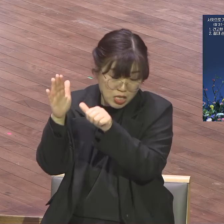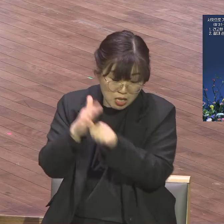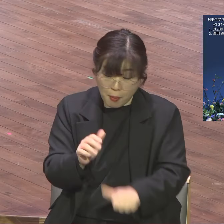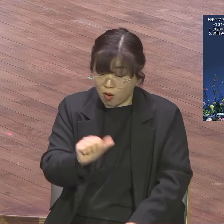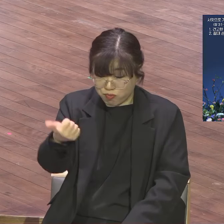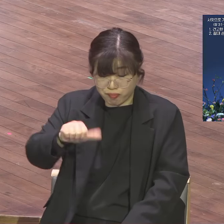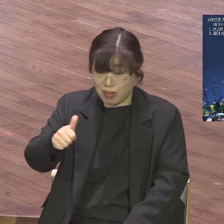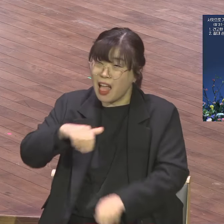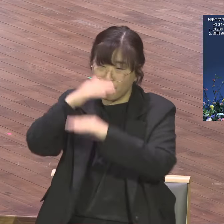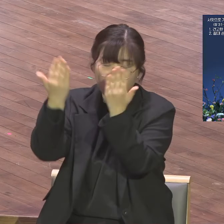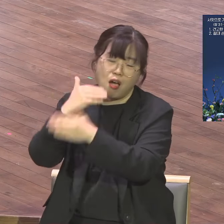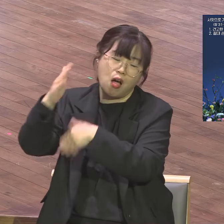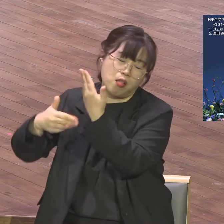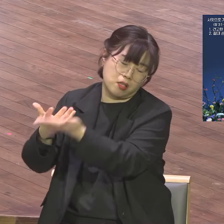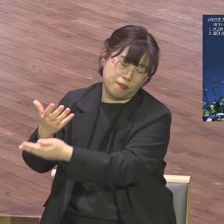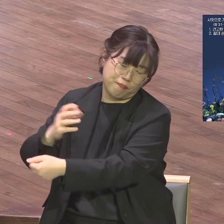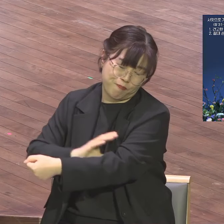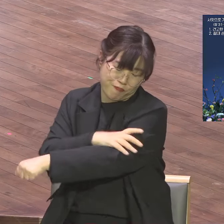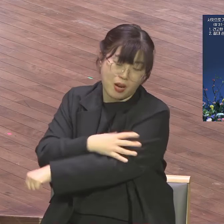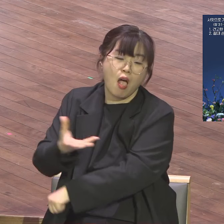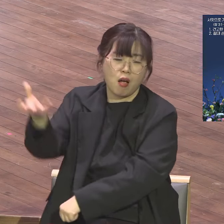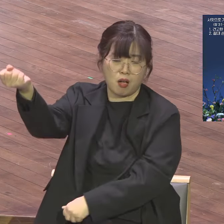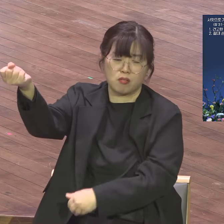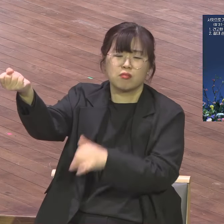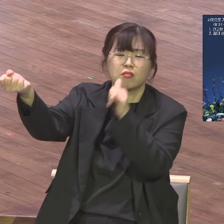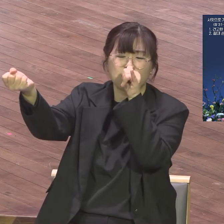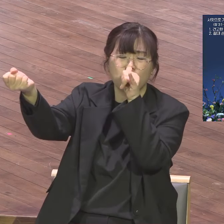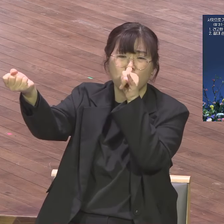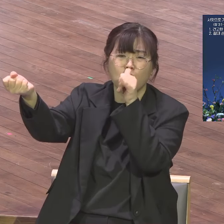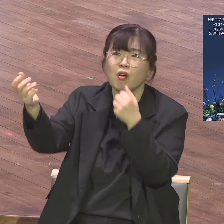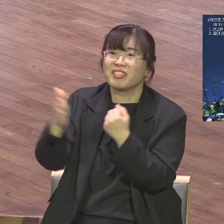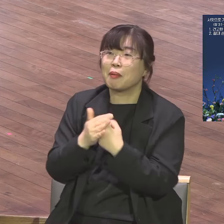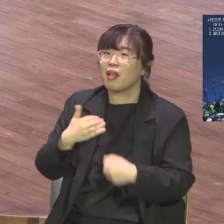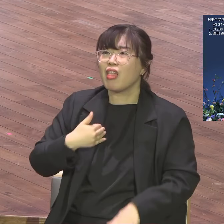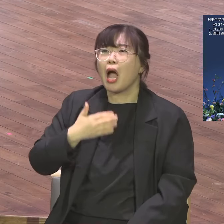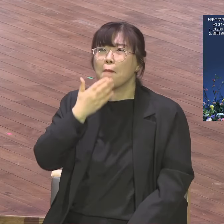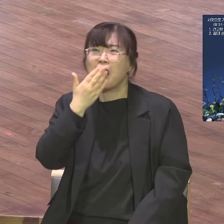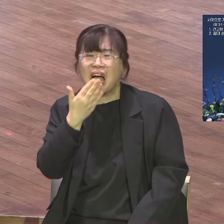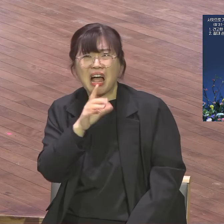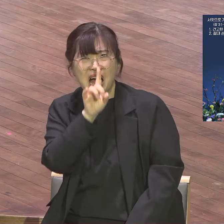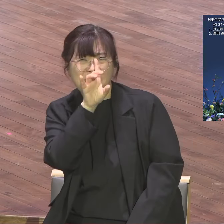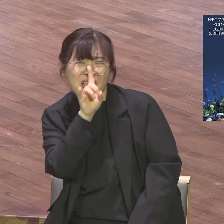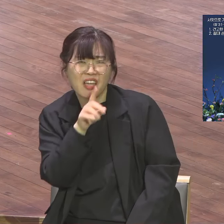내가 무슨 잘난 척합니까? 누구보다 나은 척합니까?